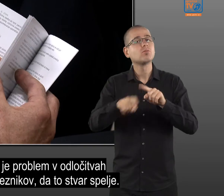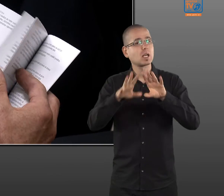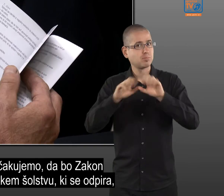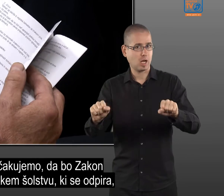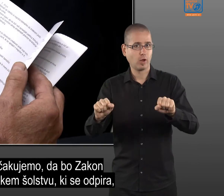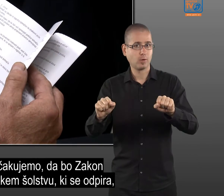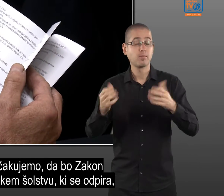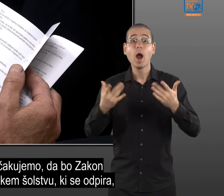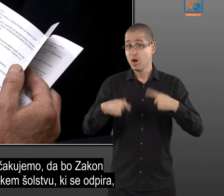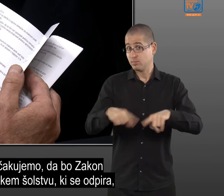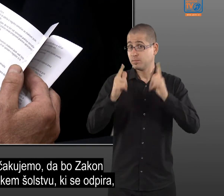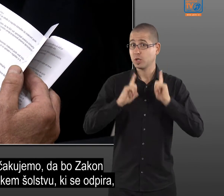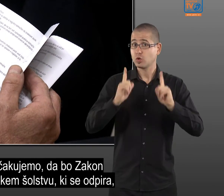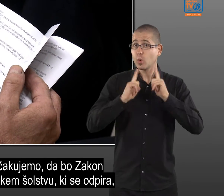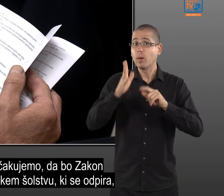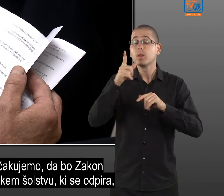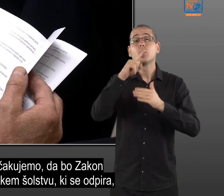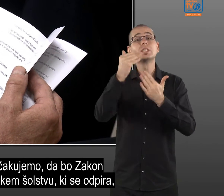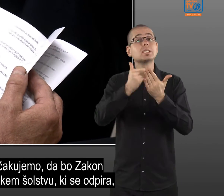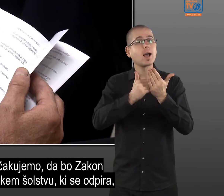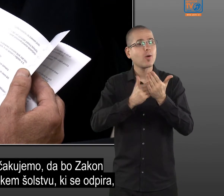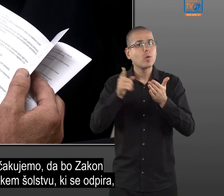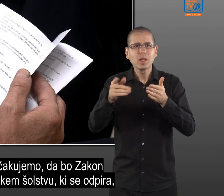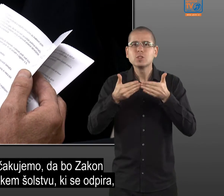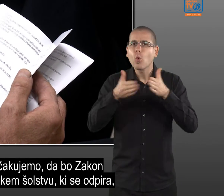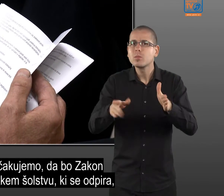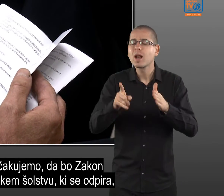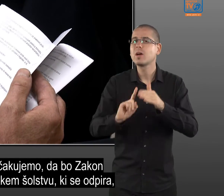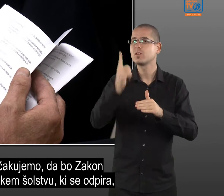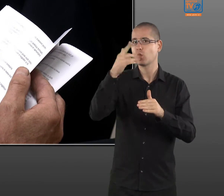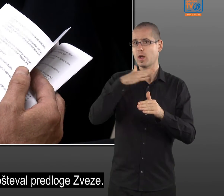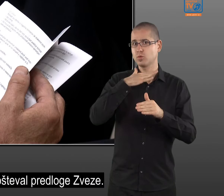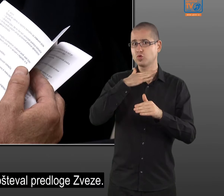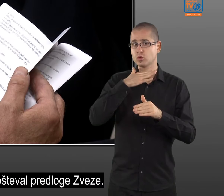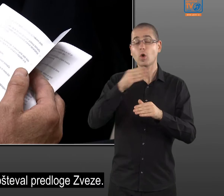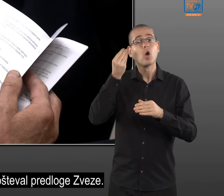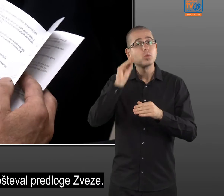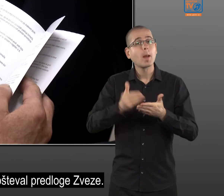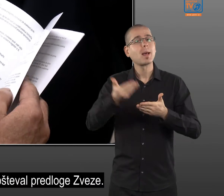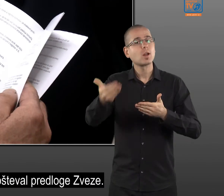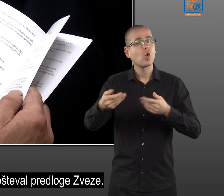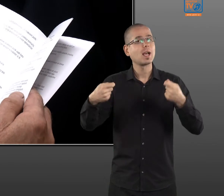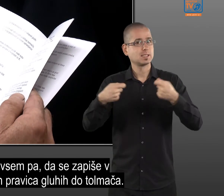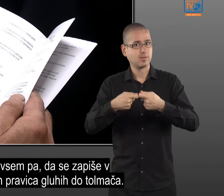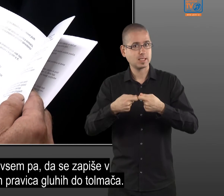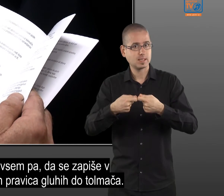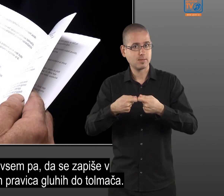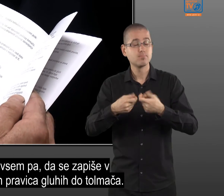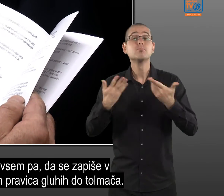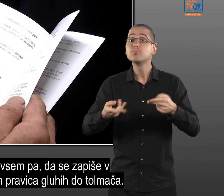Pričakujemo, da bo zakon, ki se odpira v visokem šolstvu, upošteval predloge zveze, predvsem pa, da se